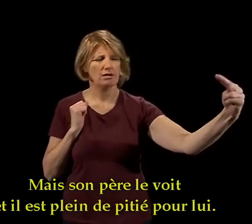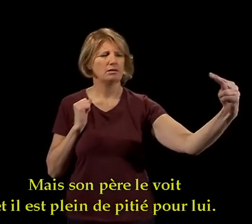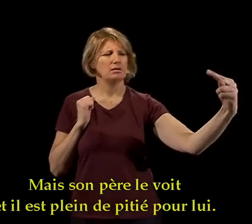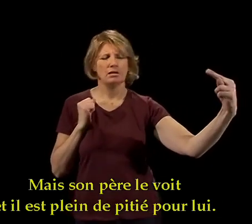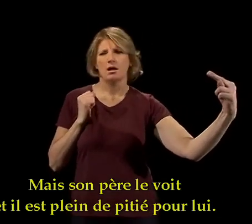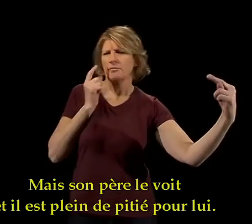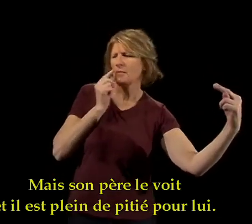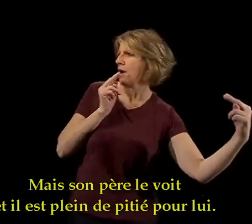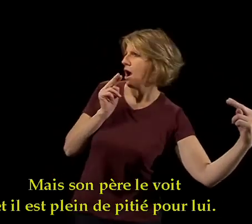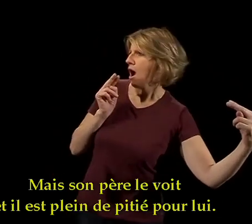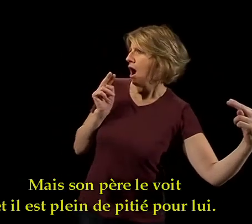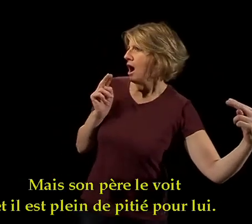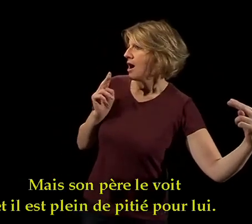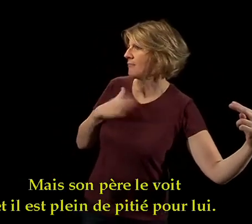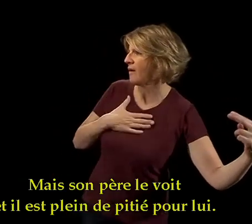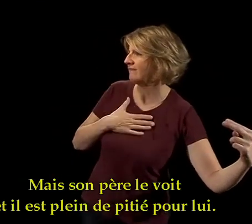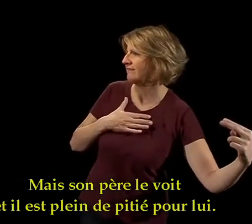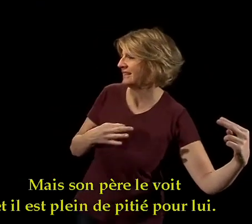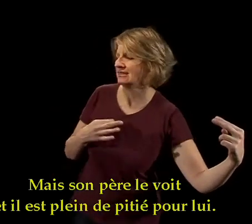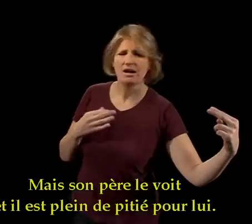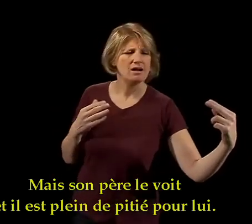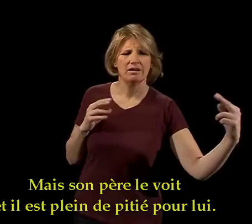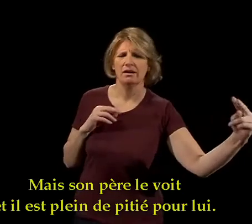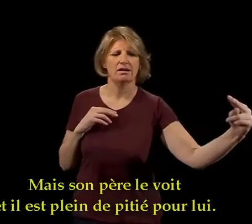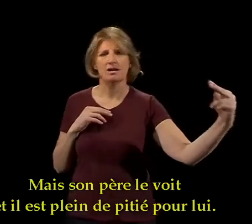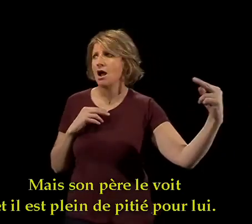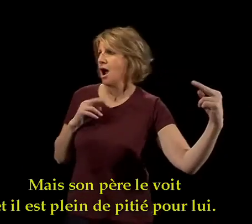Mais son père le voit et il est plein de pitié pour lui.